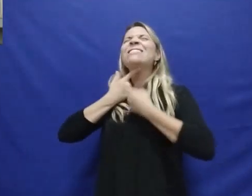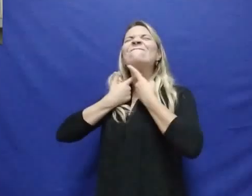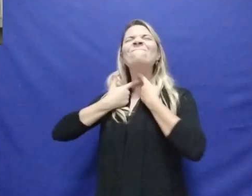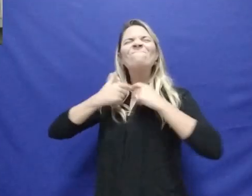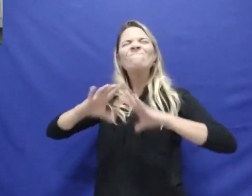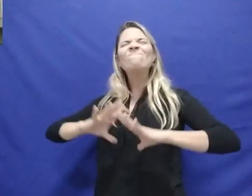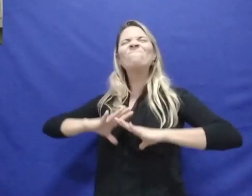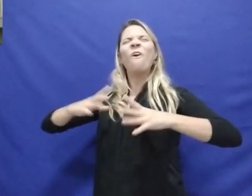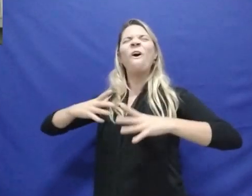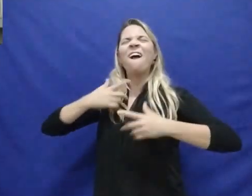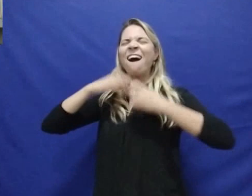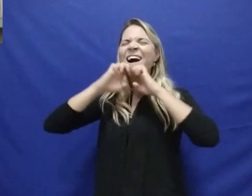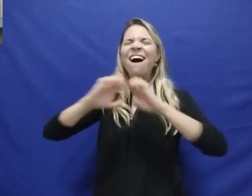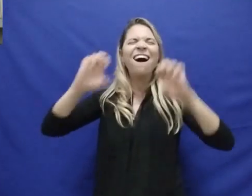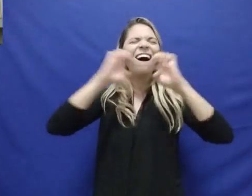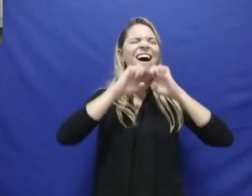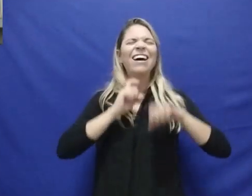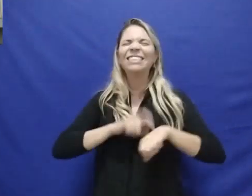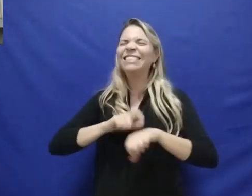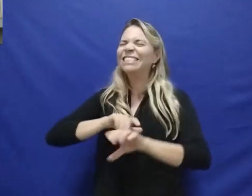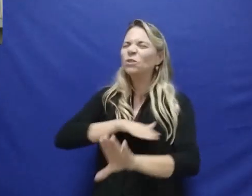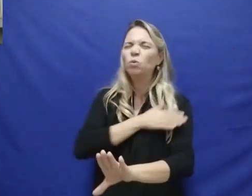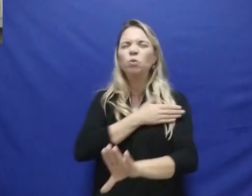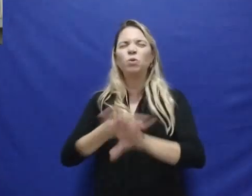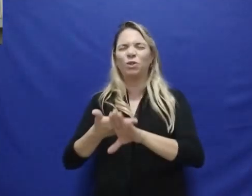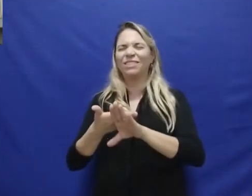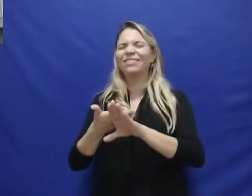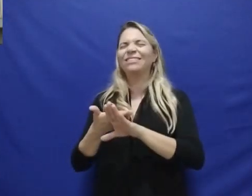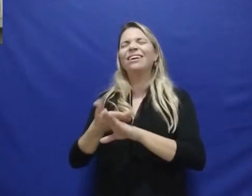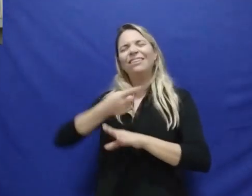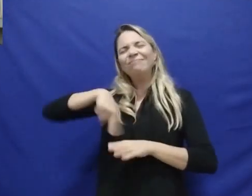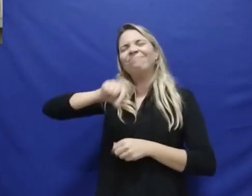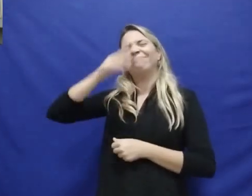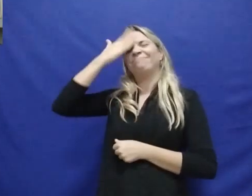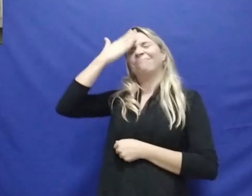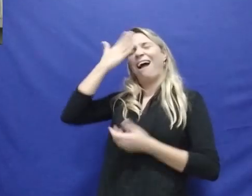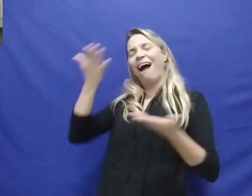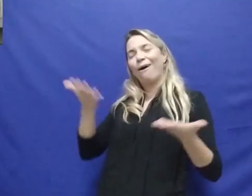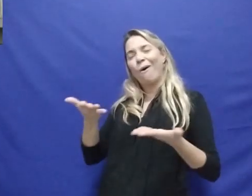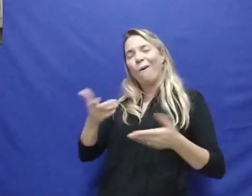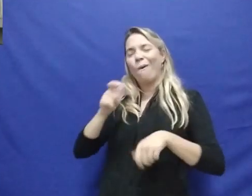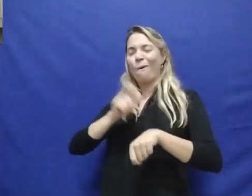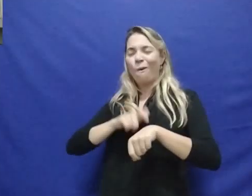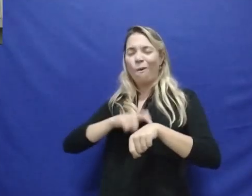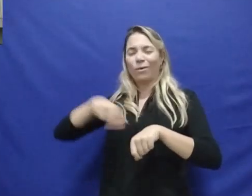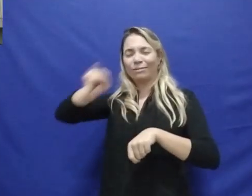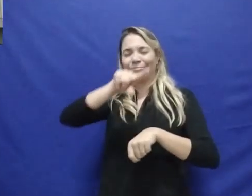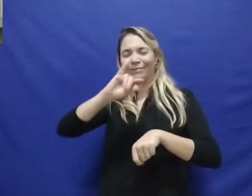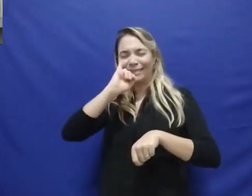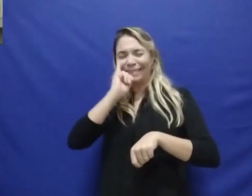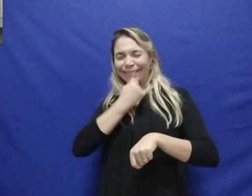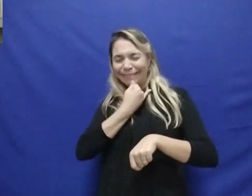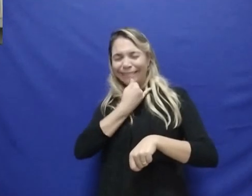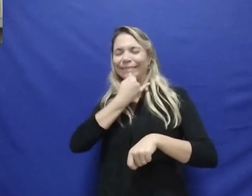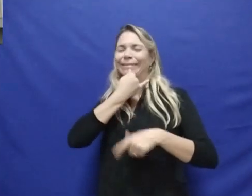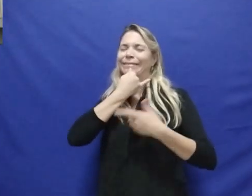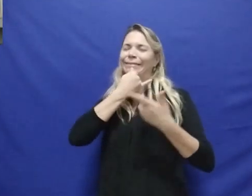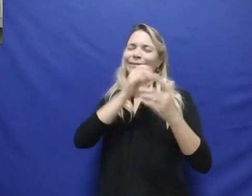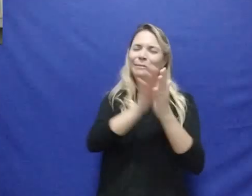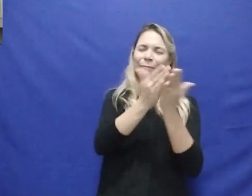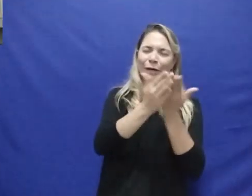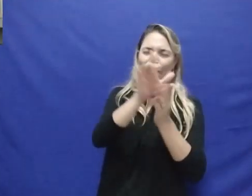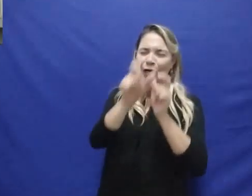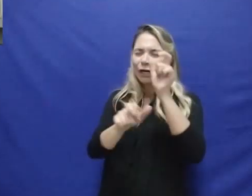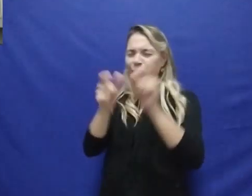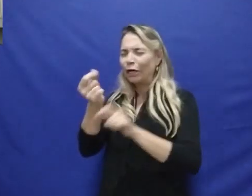era o tempo de uma grande colheita em Samaria. Mas já era tempo, sim, e o Senhor, com tão grande